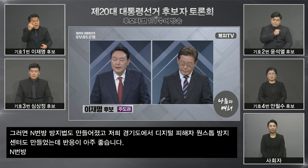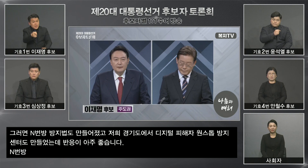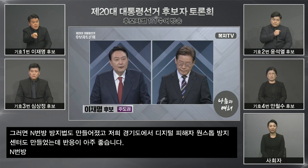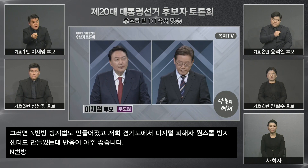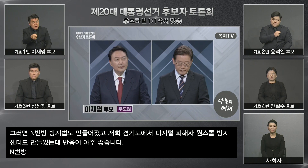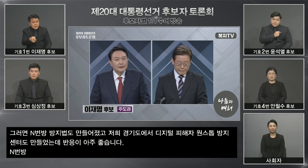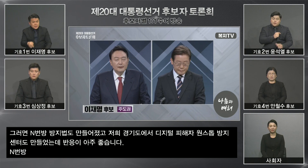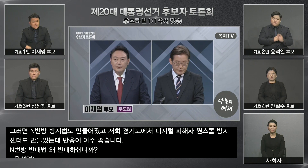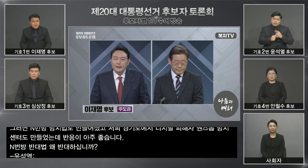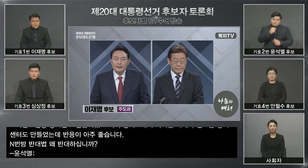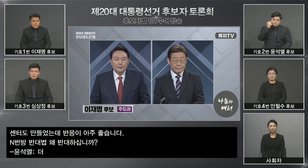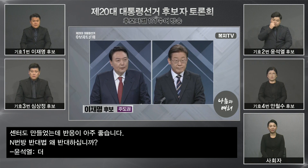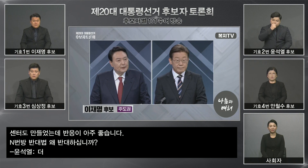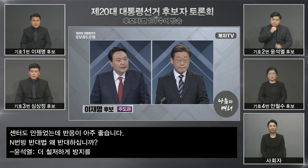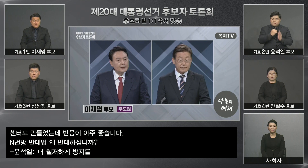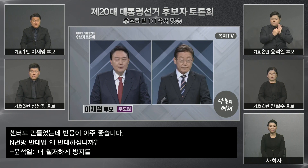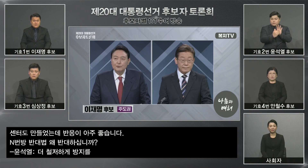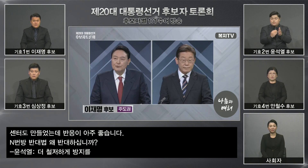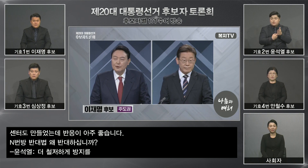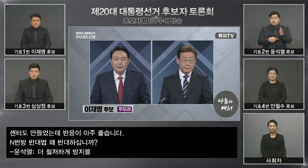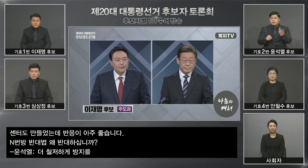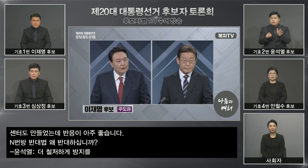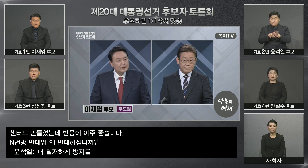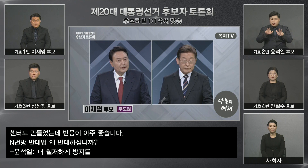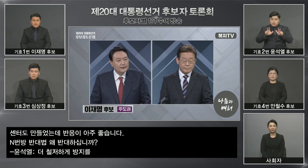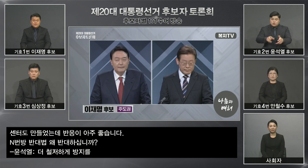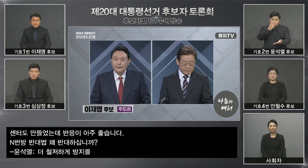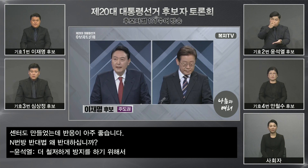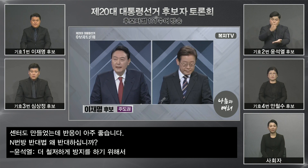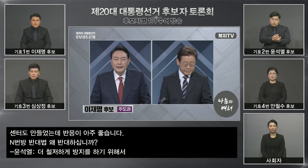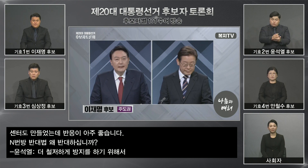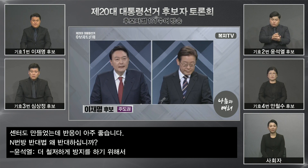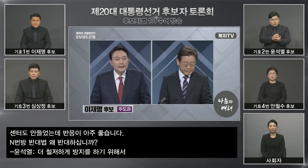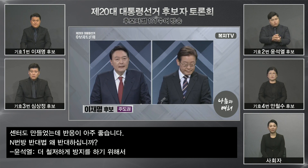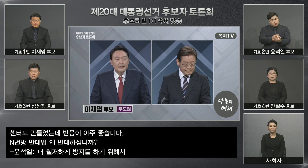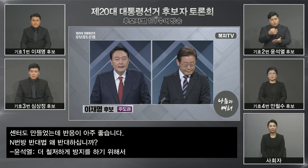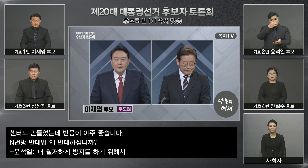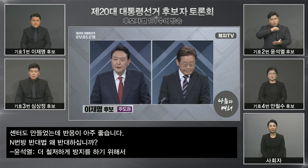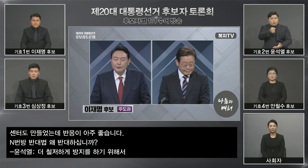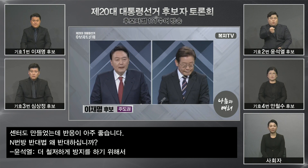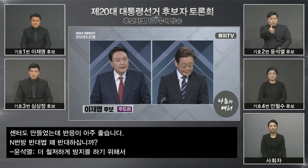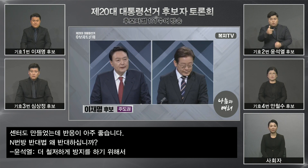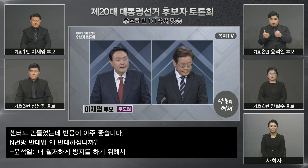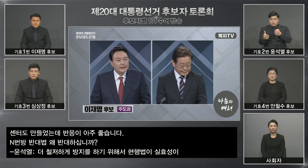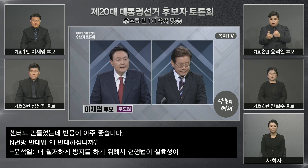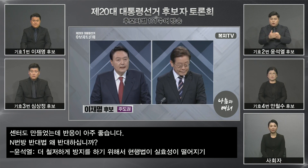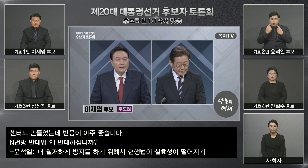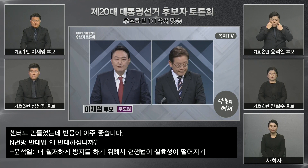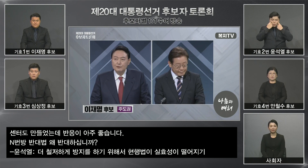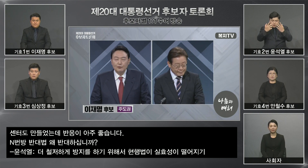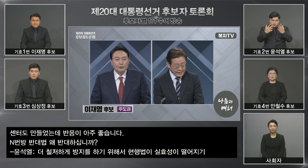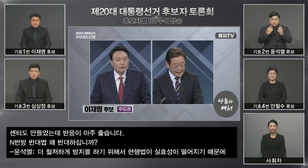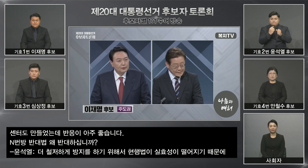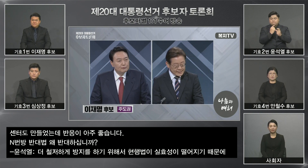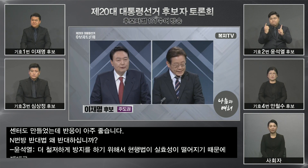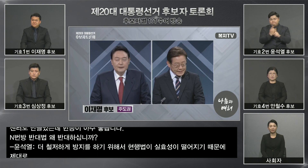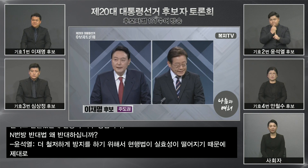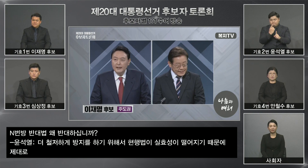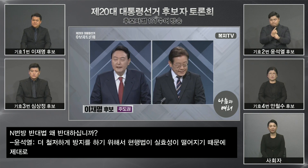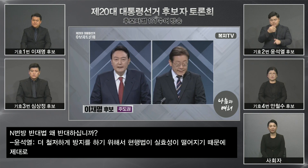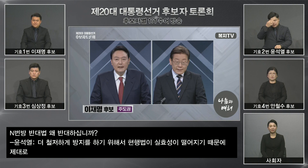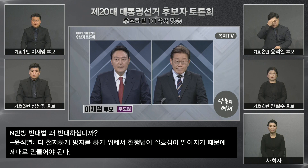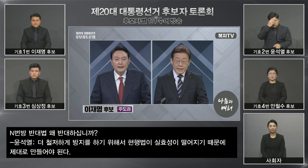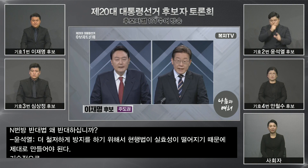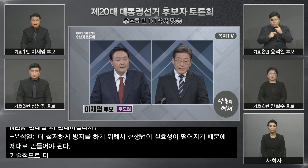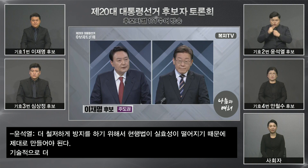하기 위해서 현행 법이 실효성이 좀 떨어지기 때문에 제대로 만들어야 된다. 기술적으로 더 연구해서